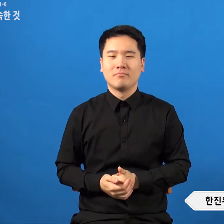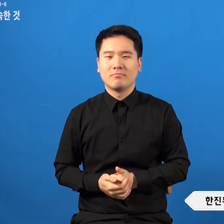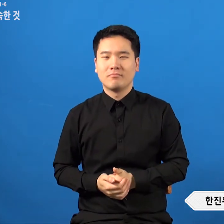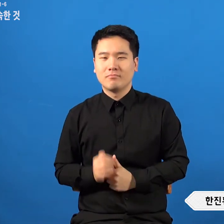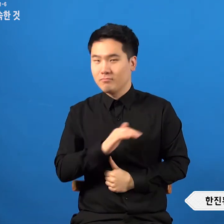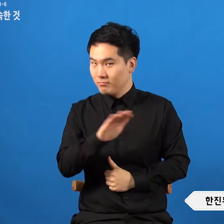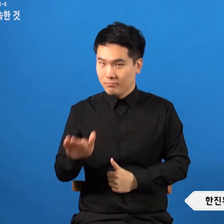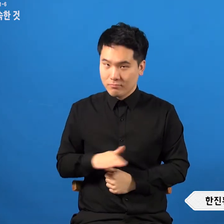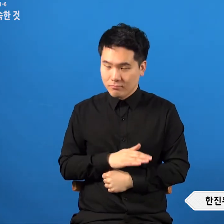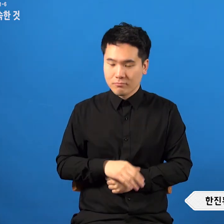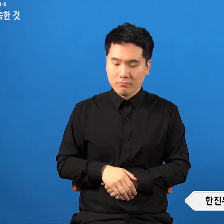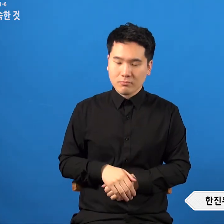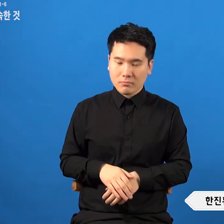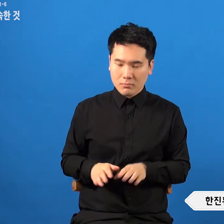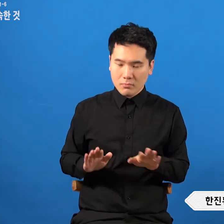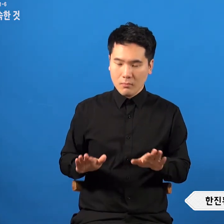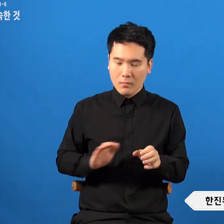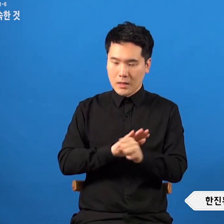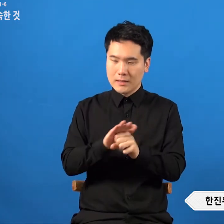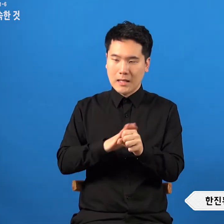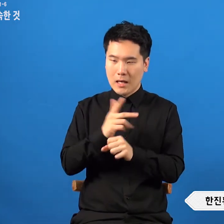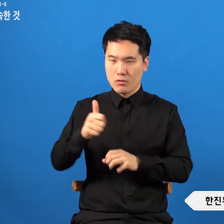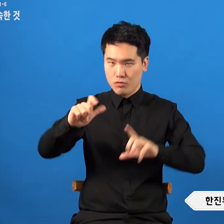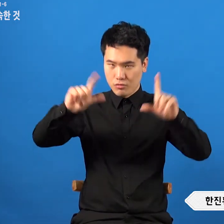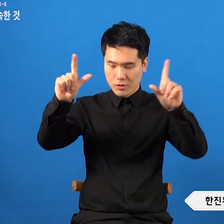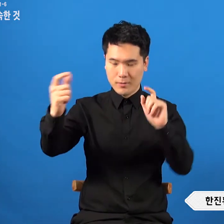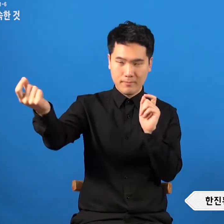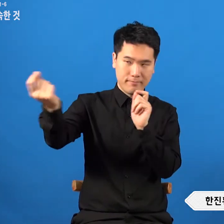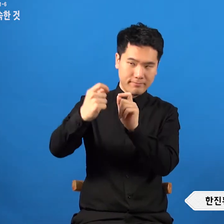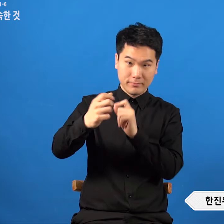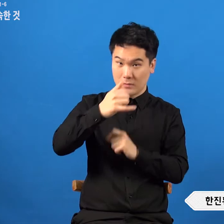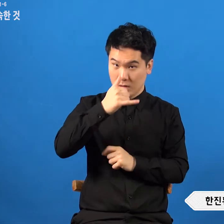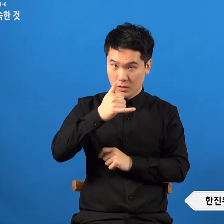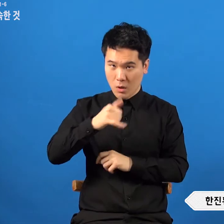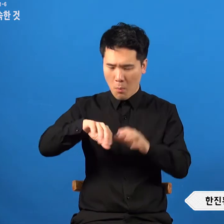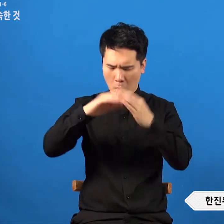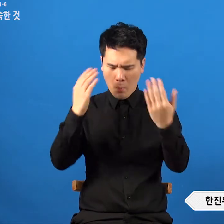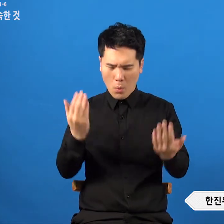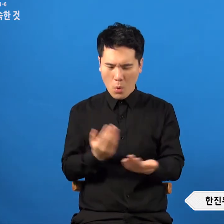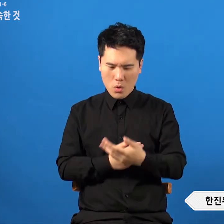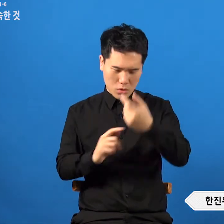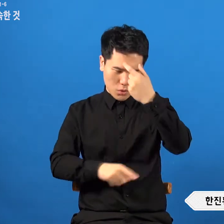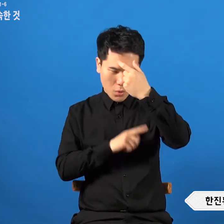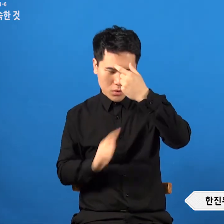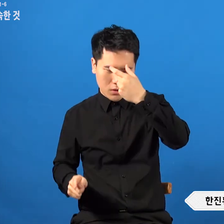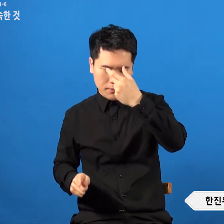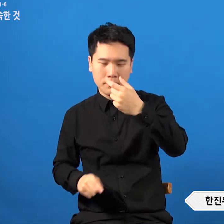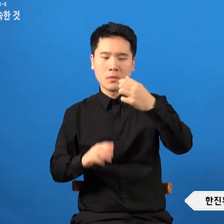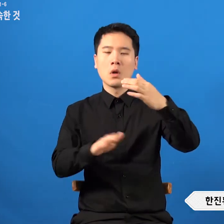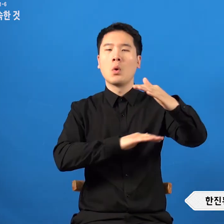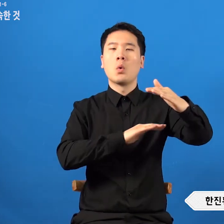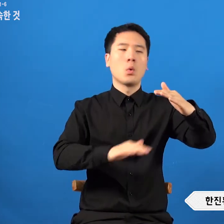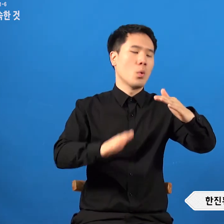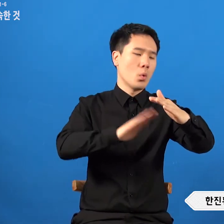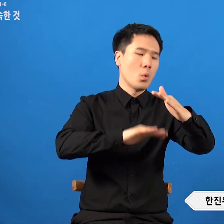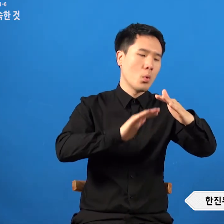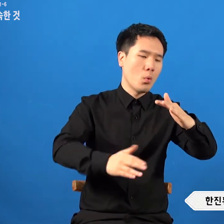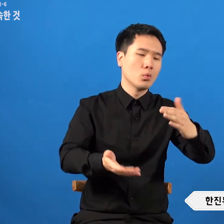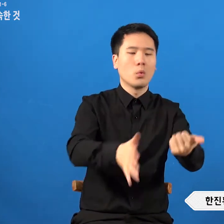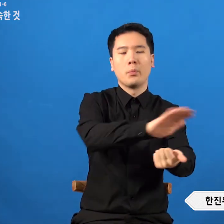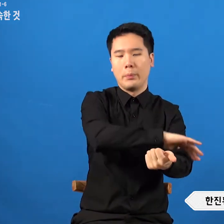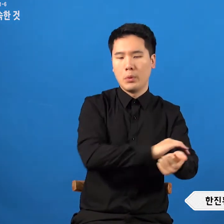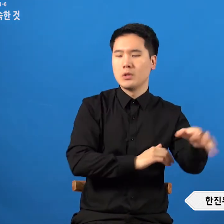우리도 VIP 사랑주의를 앞두고 한번 전 교인들의 공동묘지를 한번 가야 되지 않을까